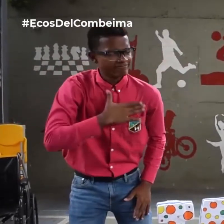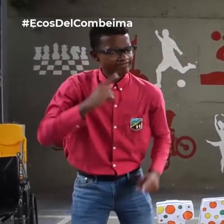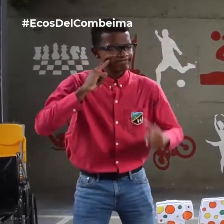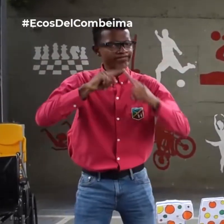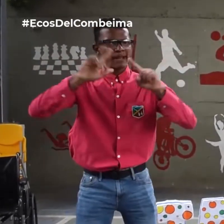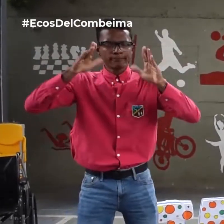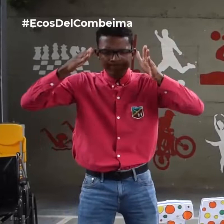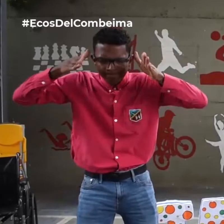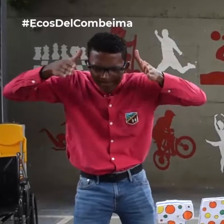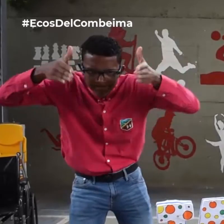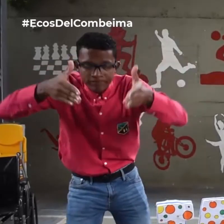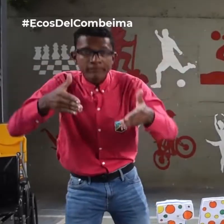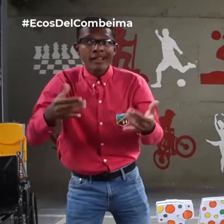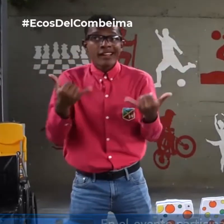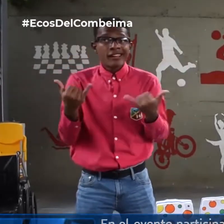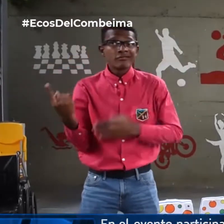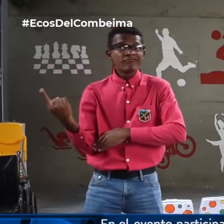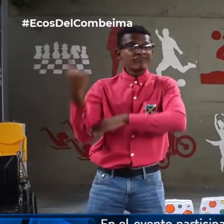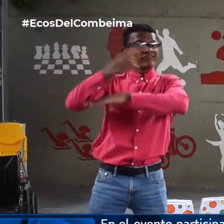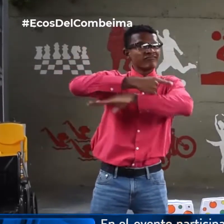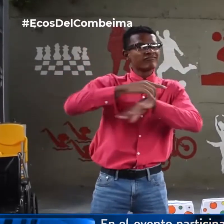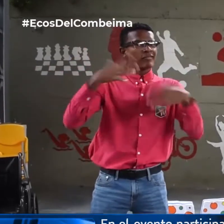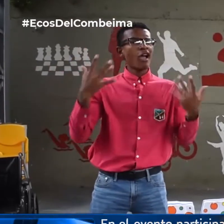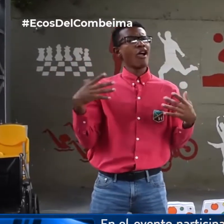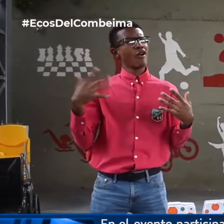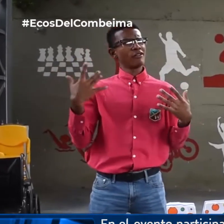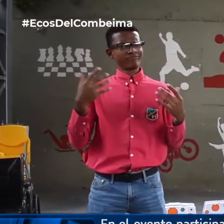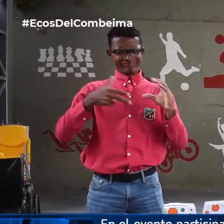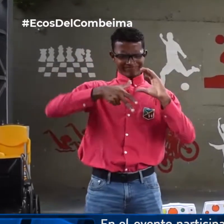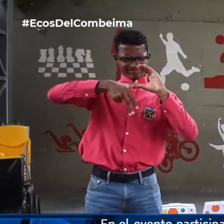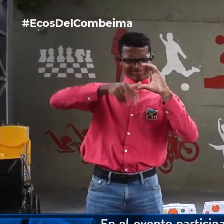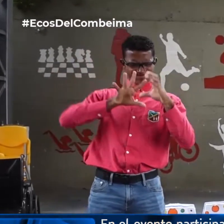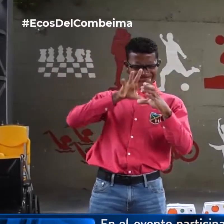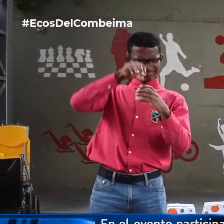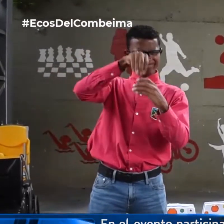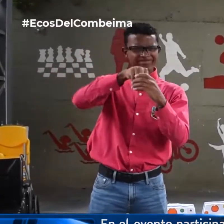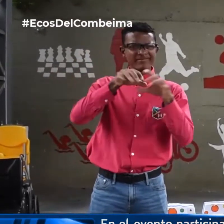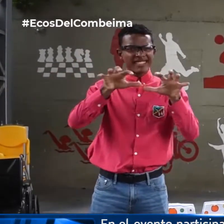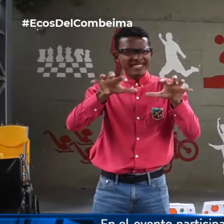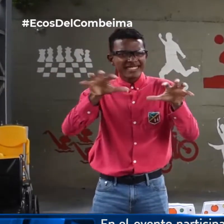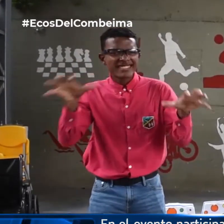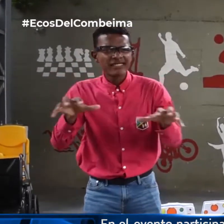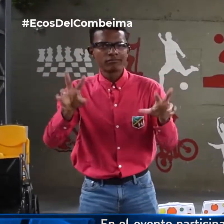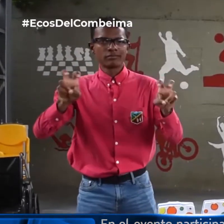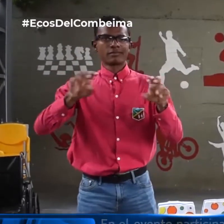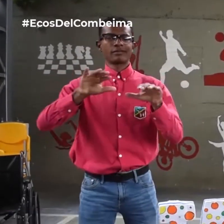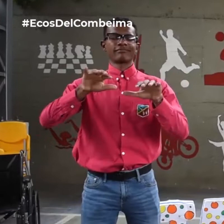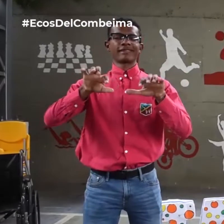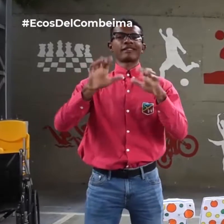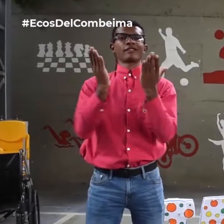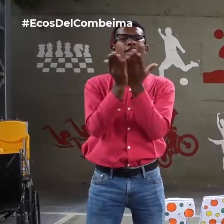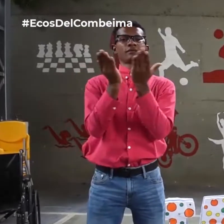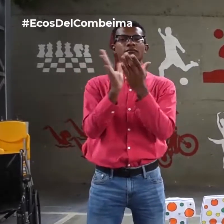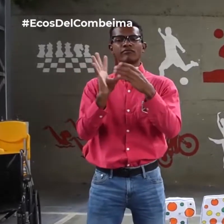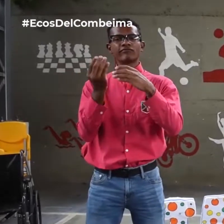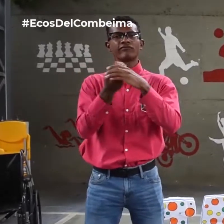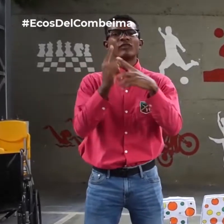lengua de señas, todo con el objetivo y enfocado a la comunidad sorda. Nos encontramos aquí haciendo